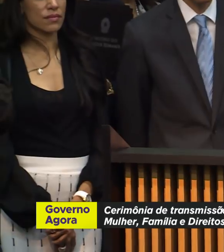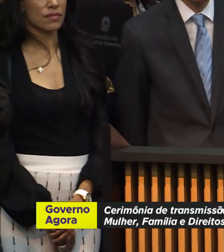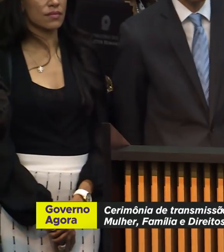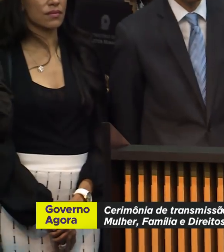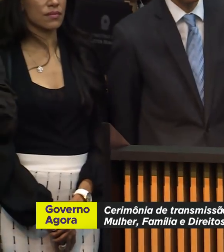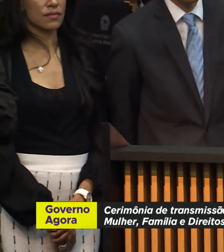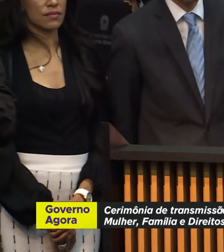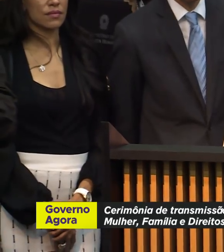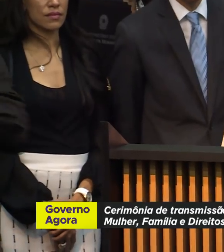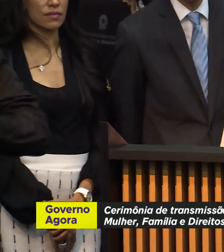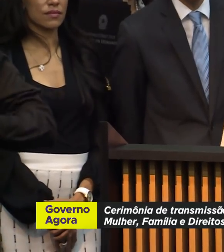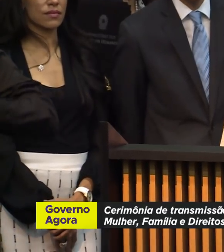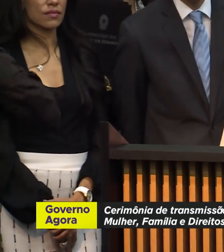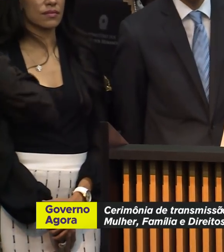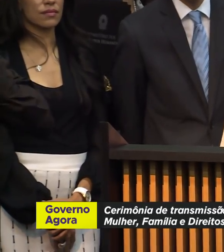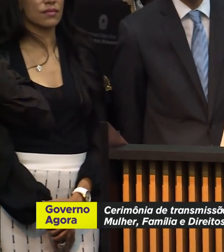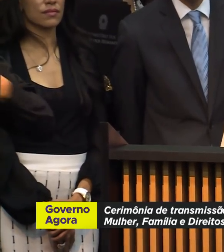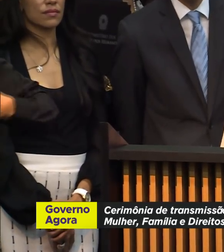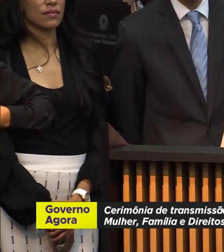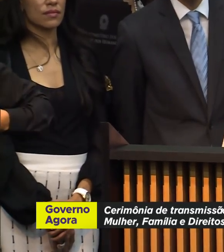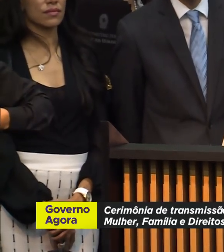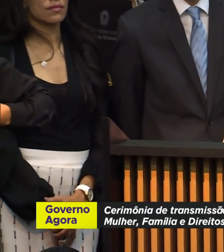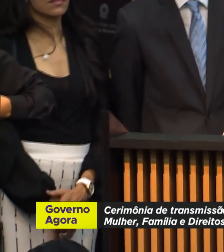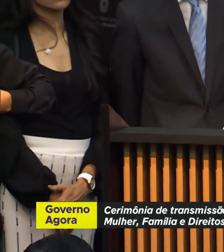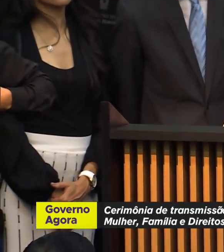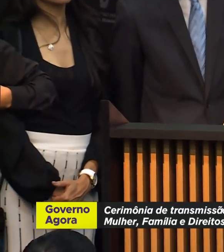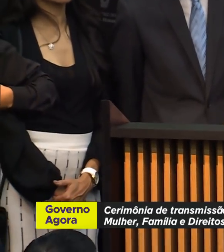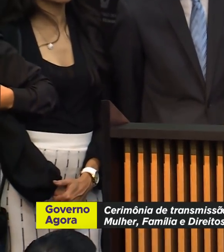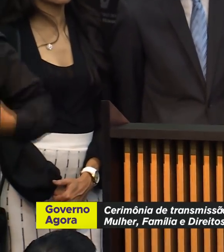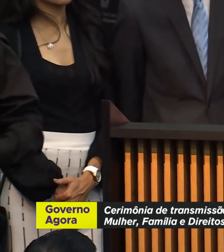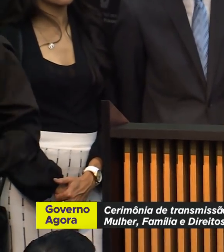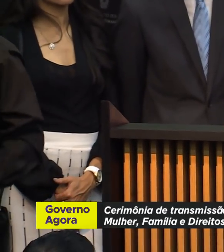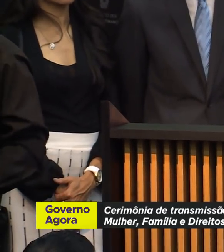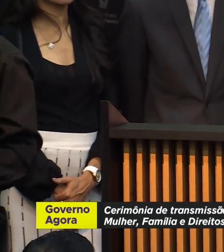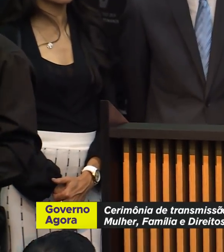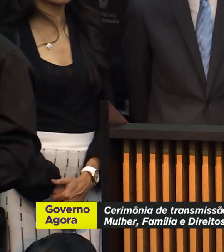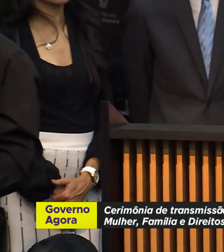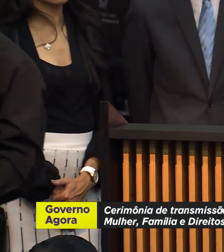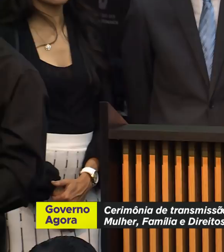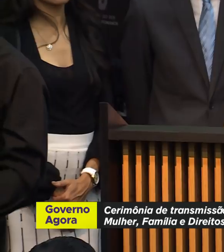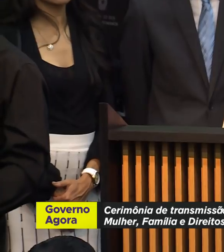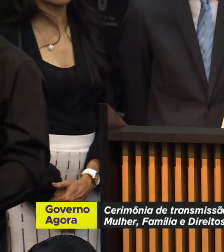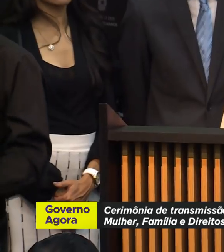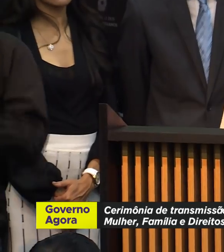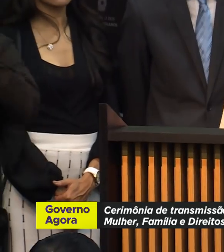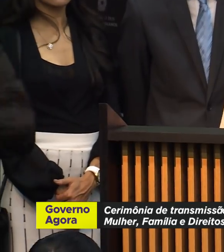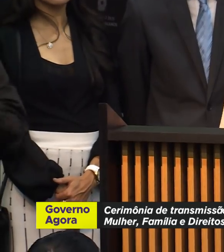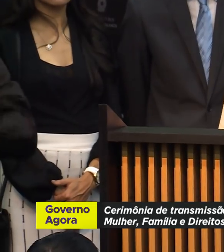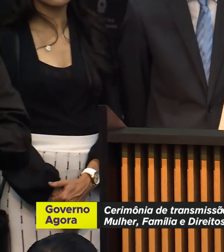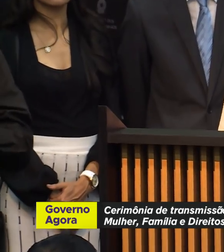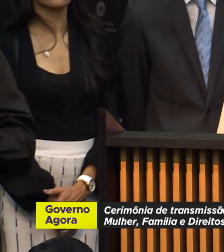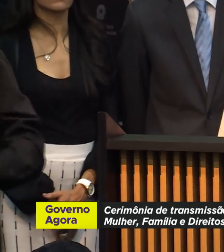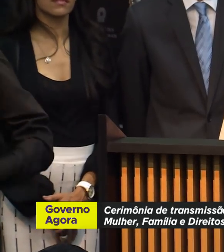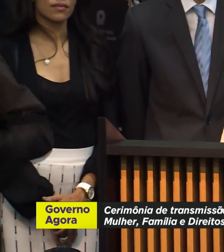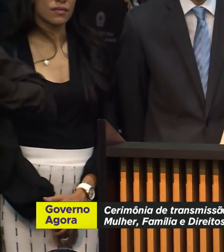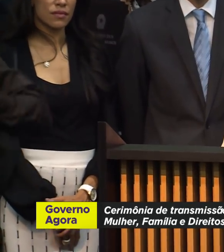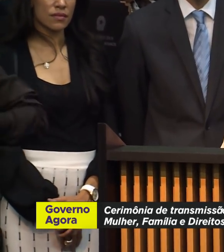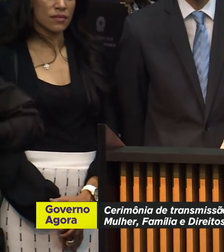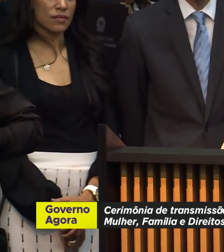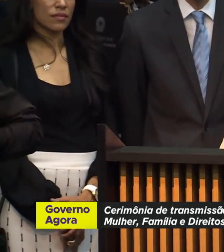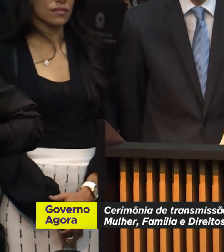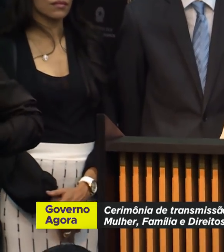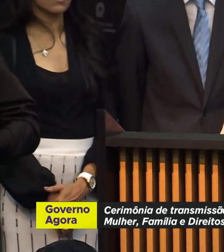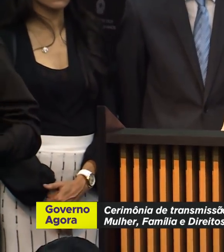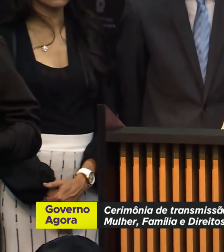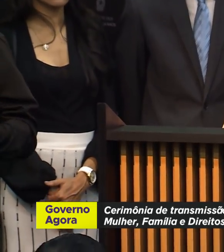tenho nenhum orgulho de ter sido barbaramente abusada. Isto não é orgulho e isso